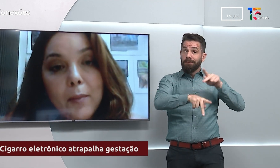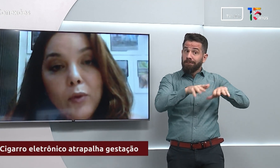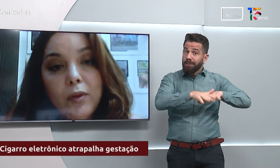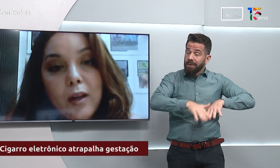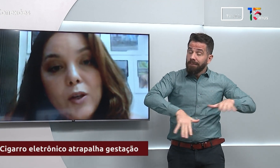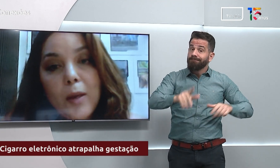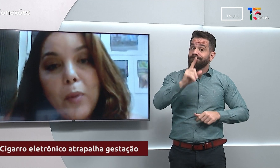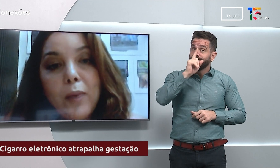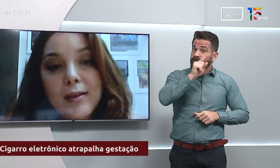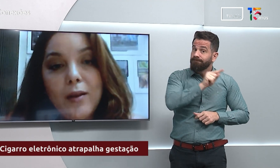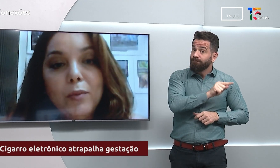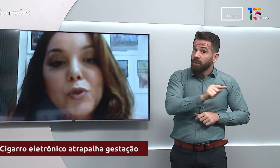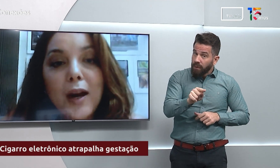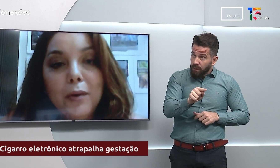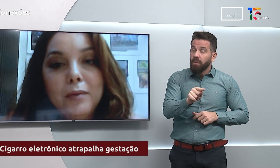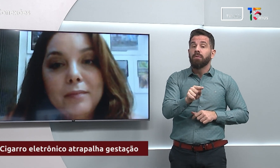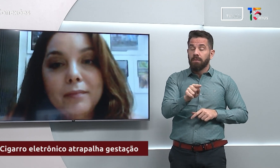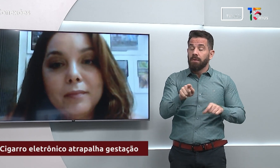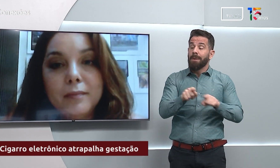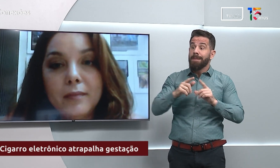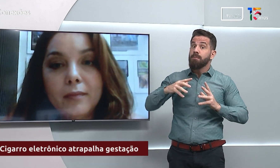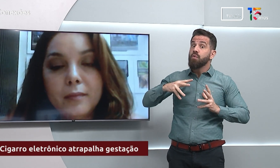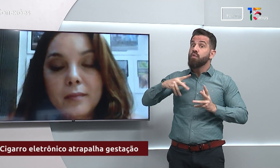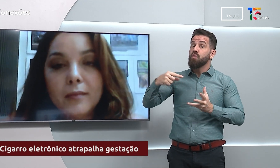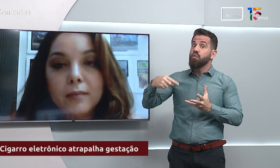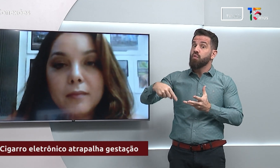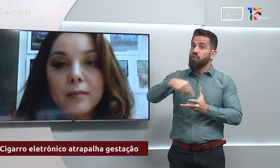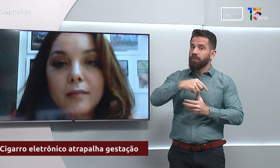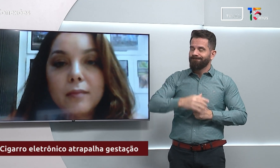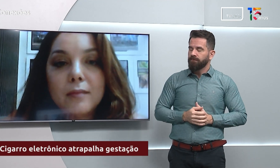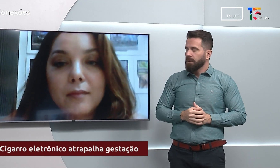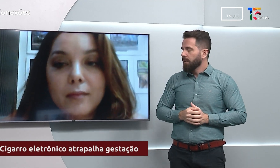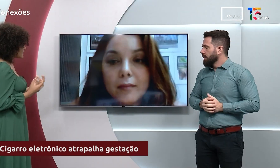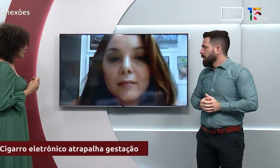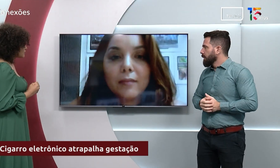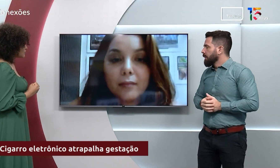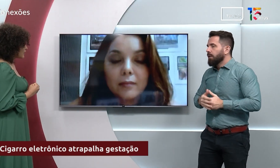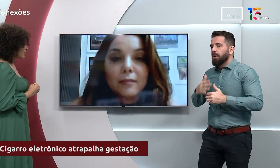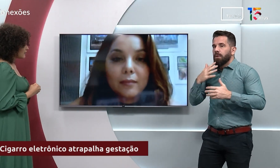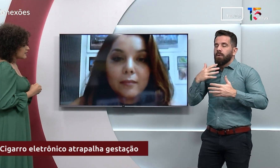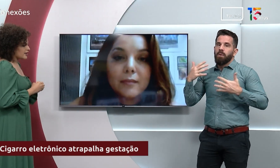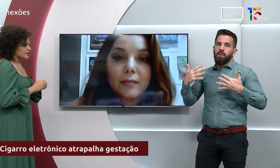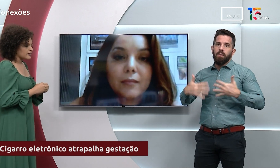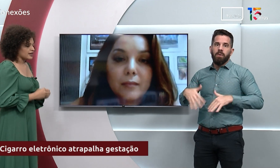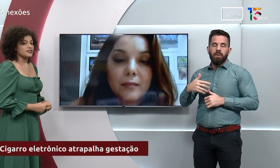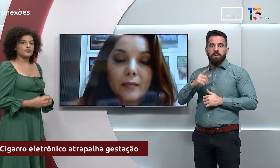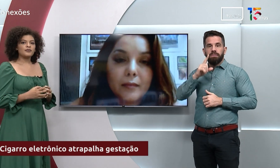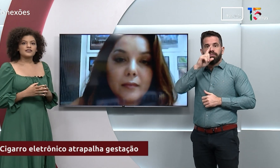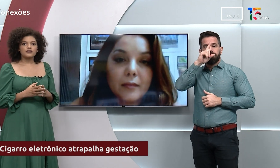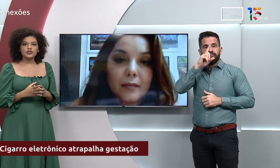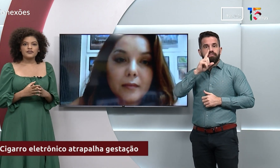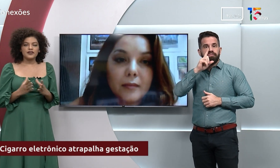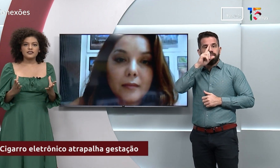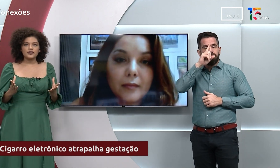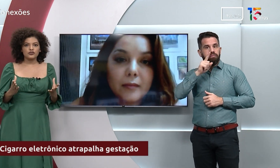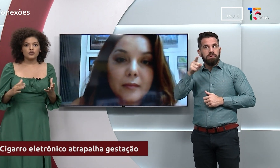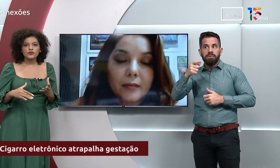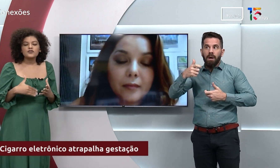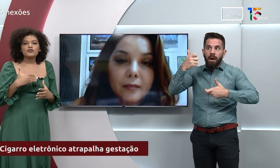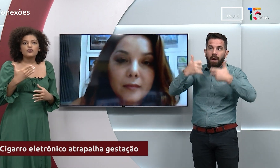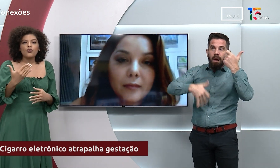e as pessoas não estão se atentando a isso. Então, acredito que a gente precisa fazer uma campanha muito grande de conscientização e